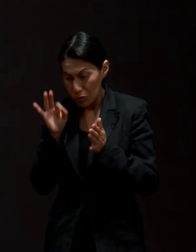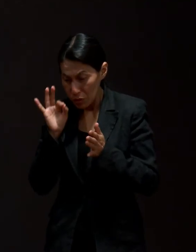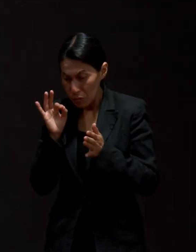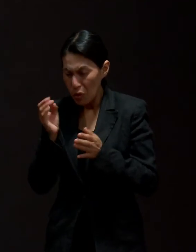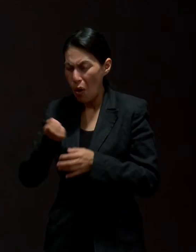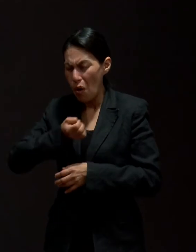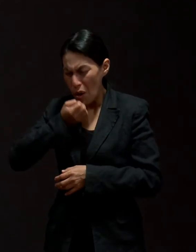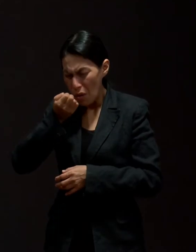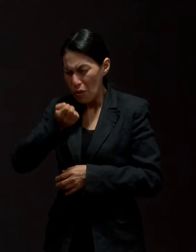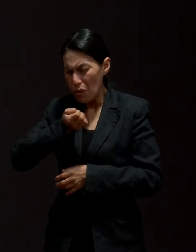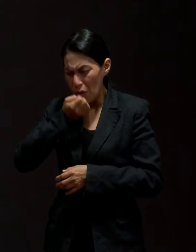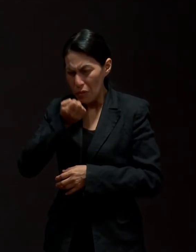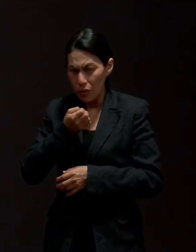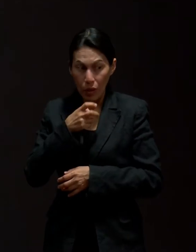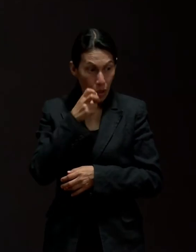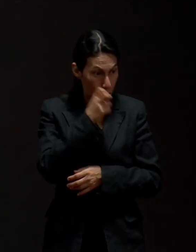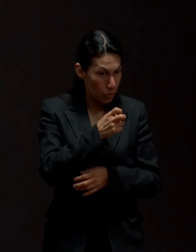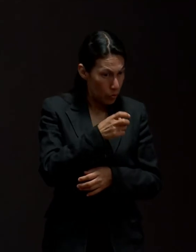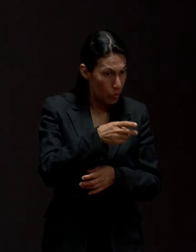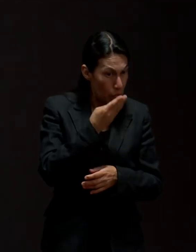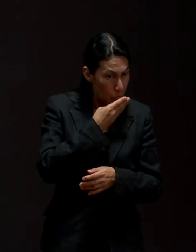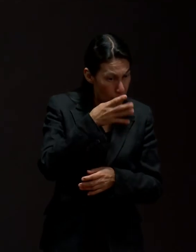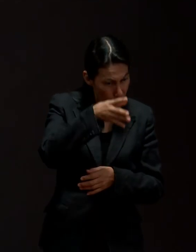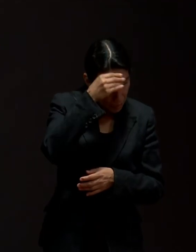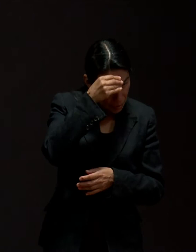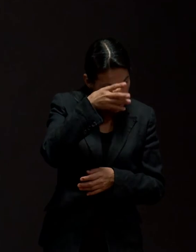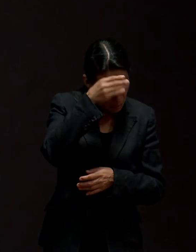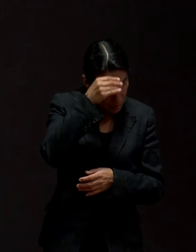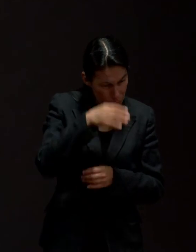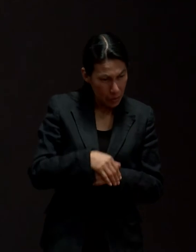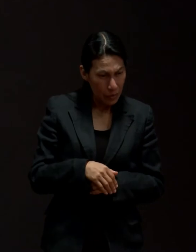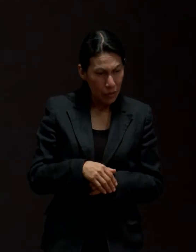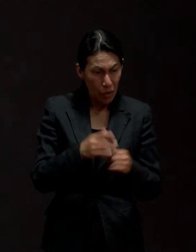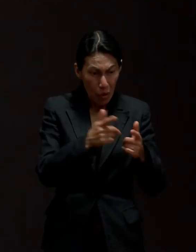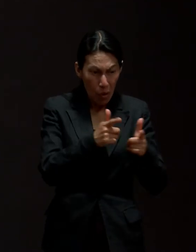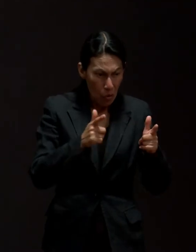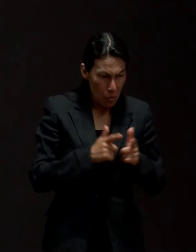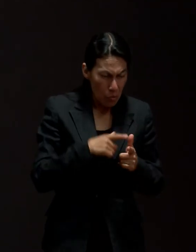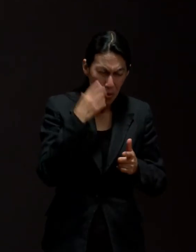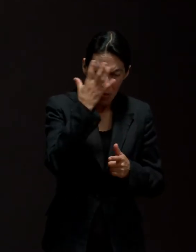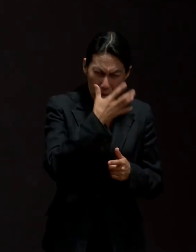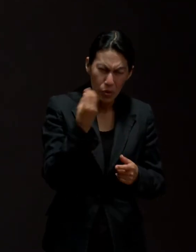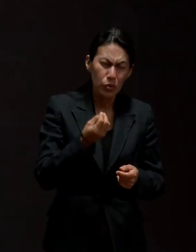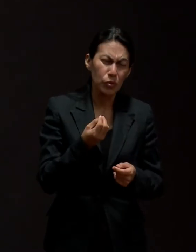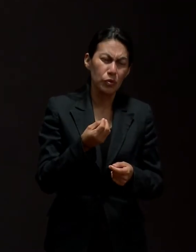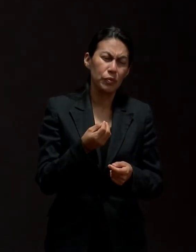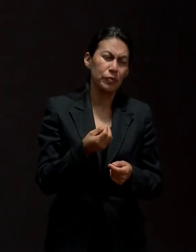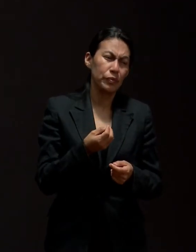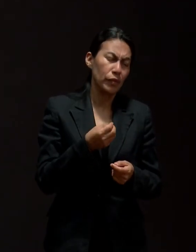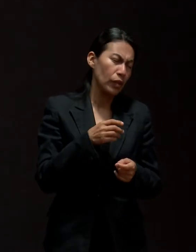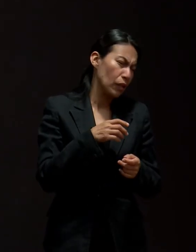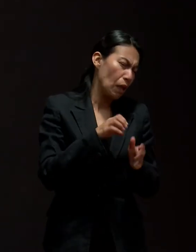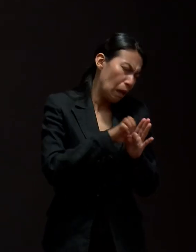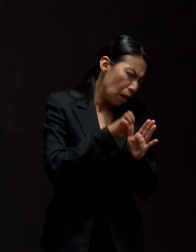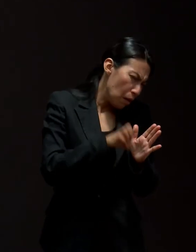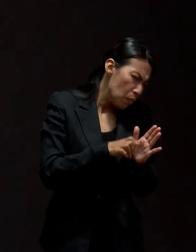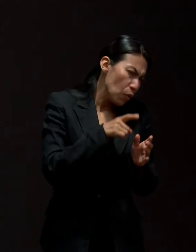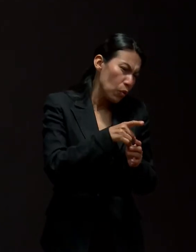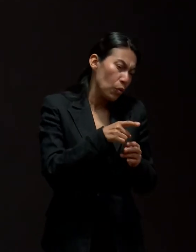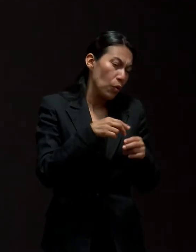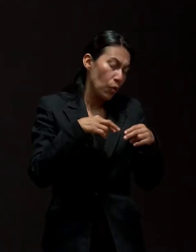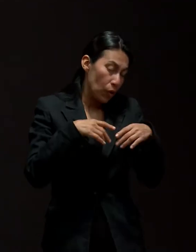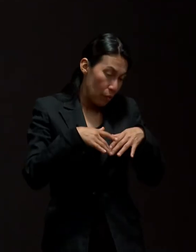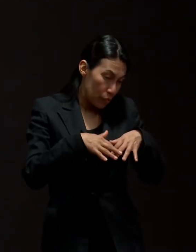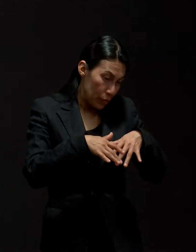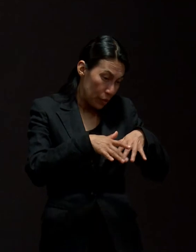Orar es la manera en que se aprende a orar, ¿verdad? Orar, Y si es en grupo, qué hermoso, qué bonito.